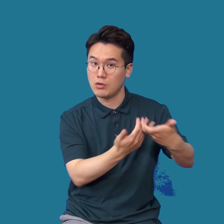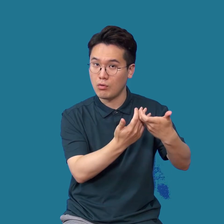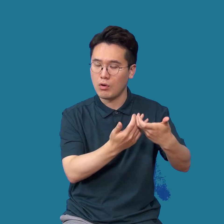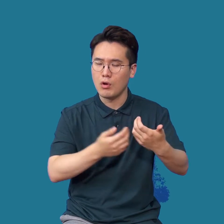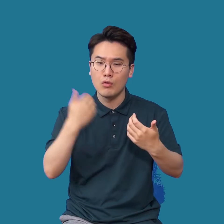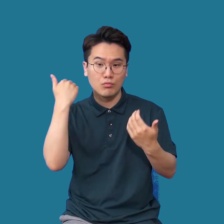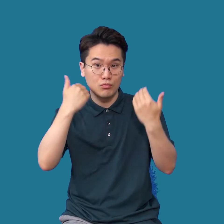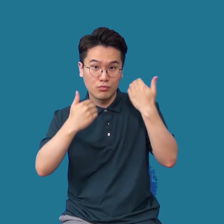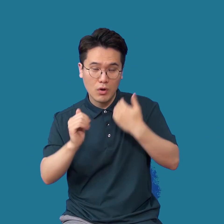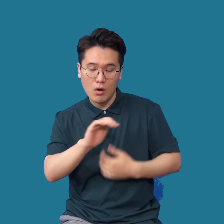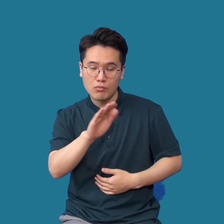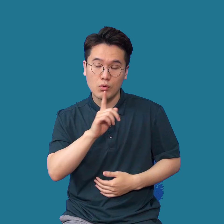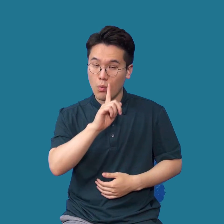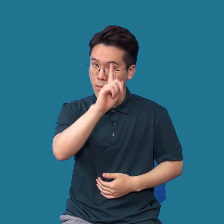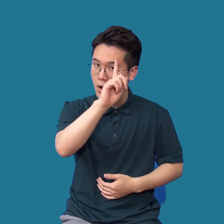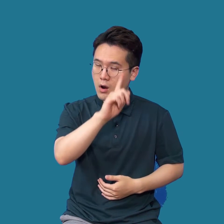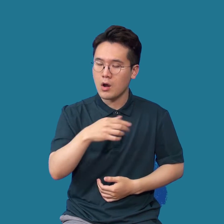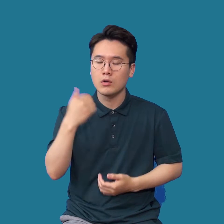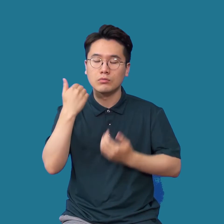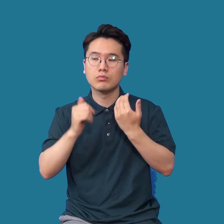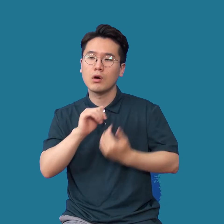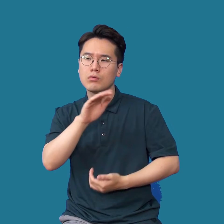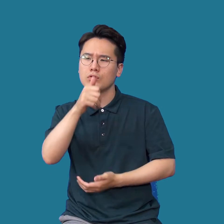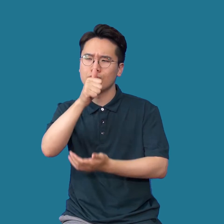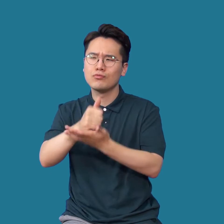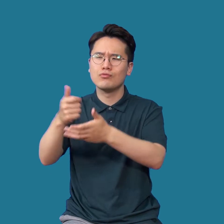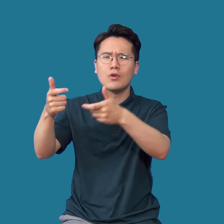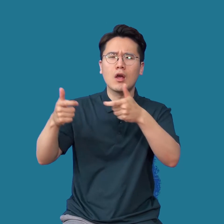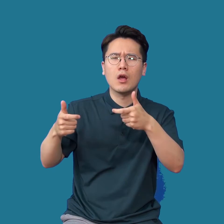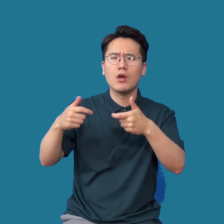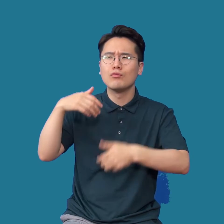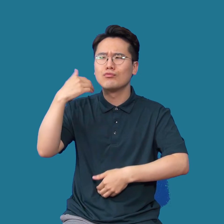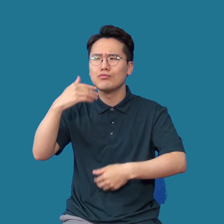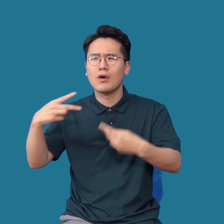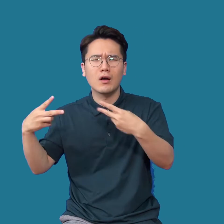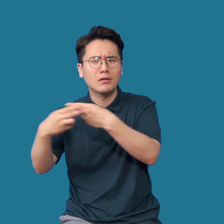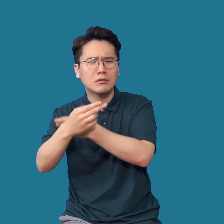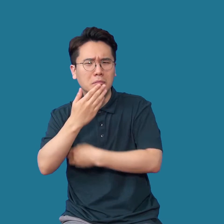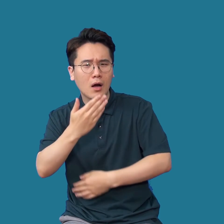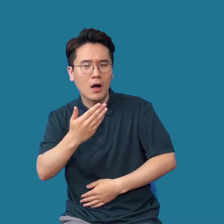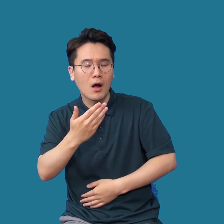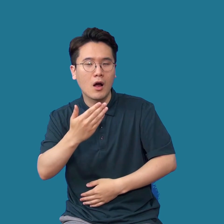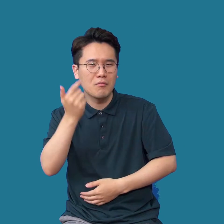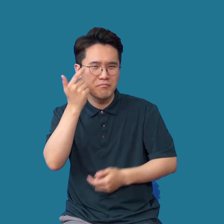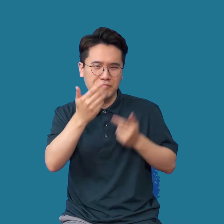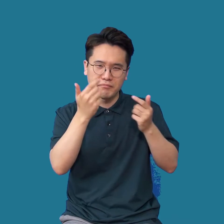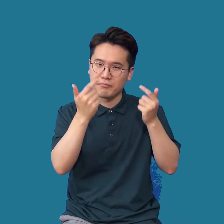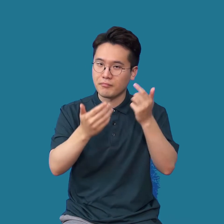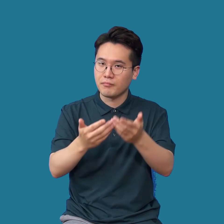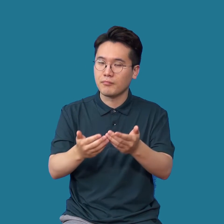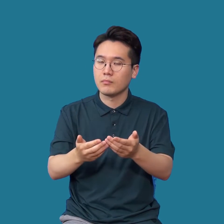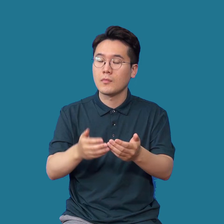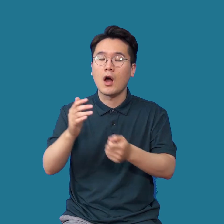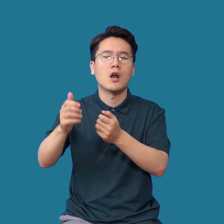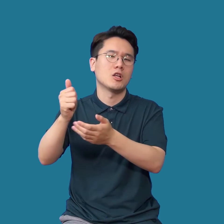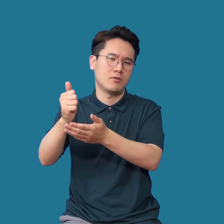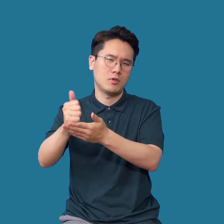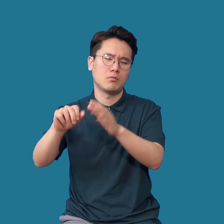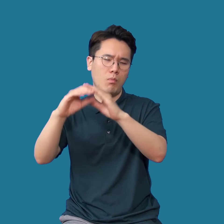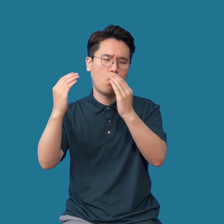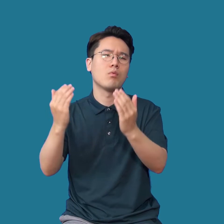고발하리요? 누가 우리를 정죄하리요? 누가 우리를 끊으리요? 하나님이 이 모든 것을 주시지